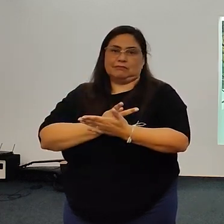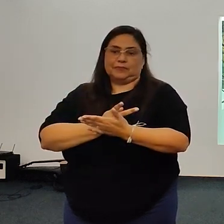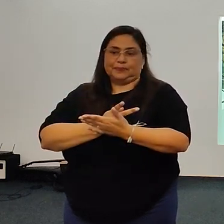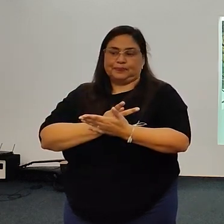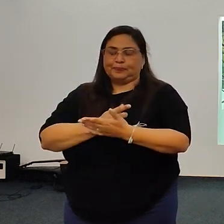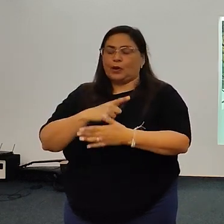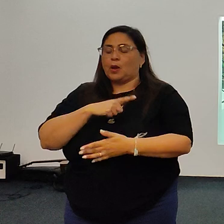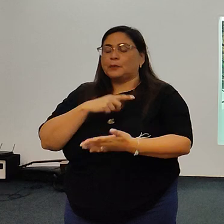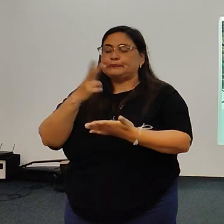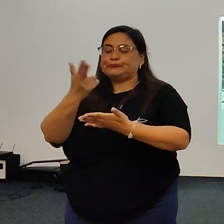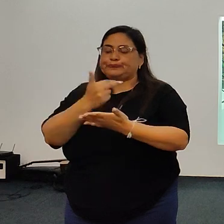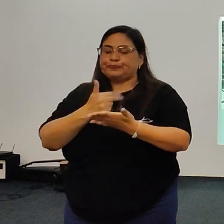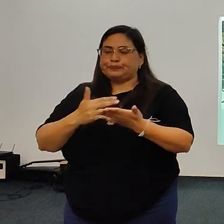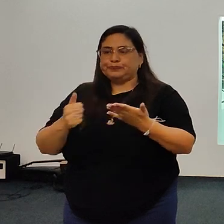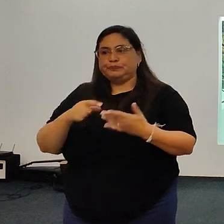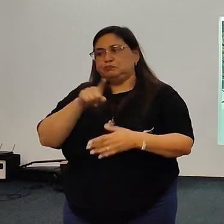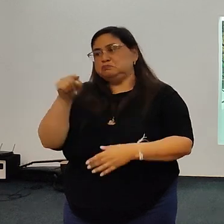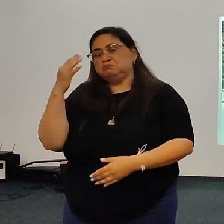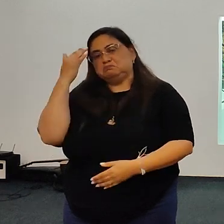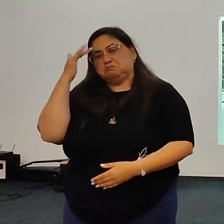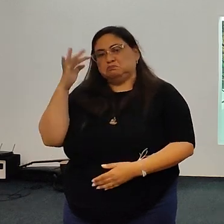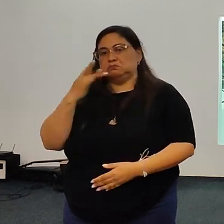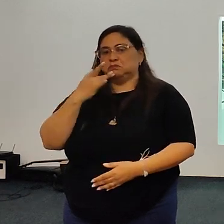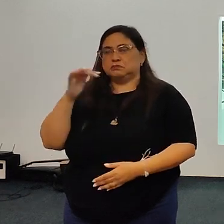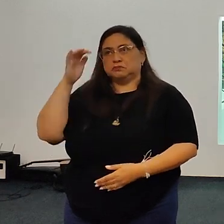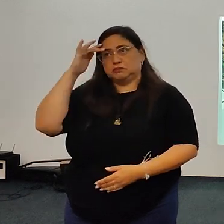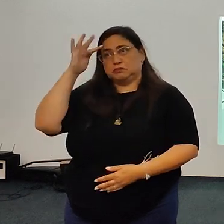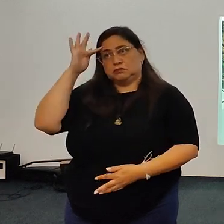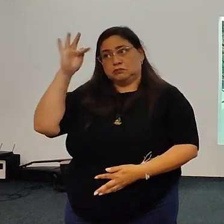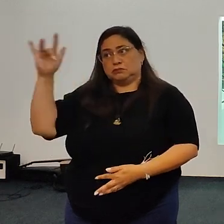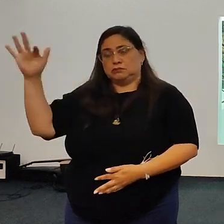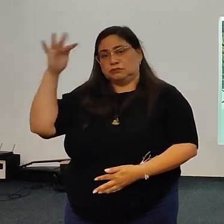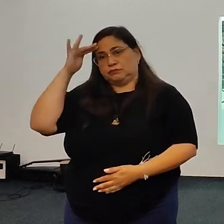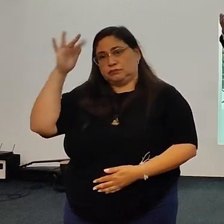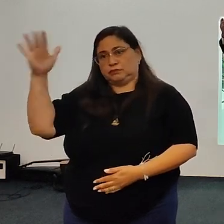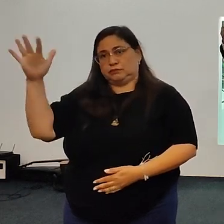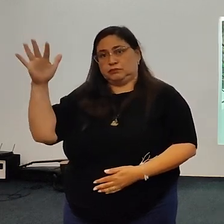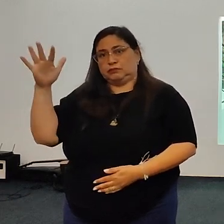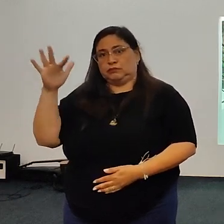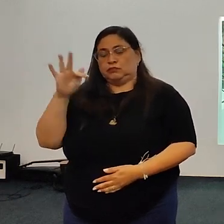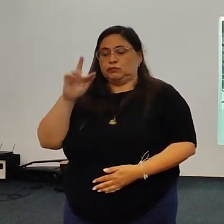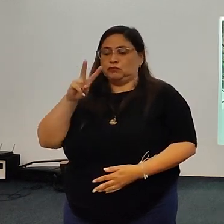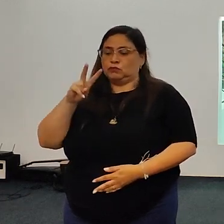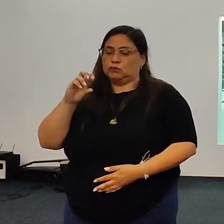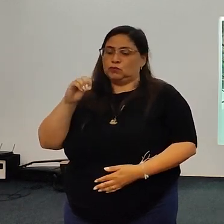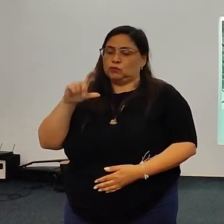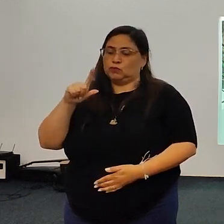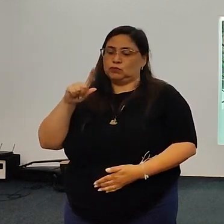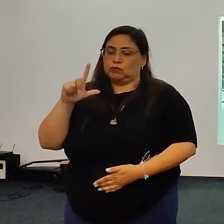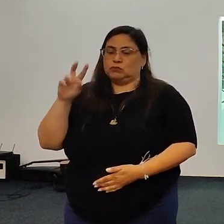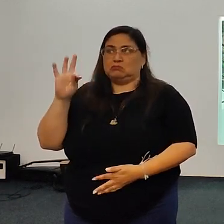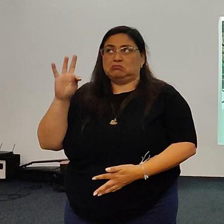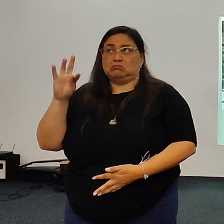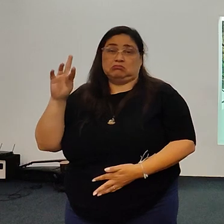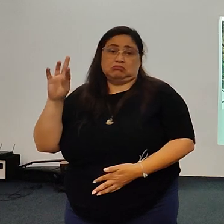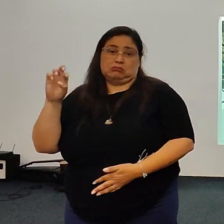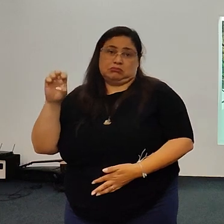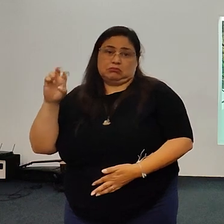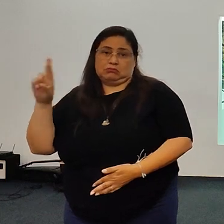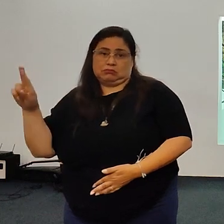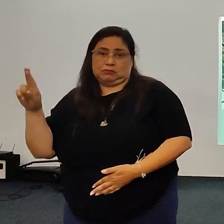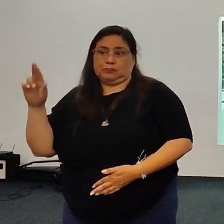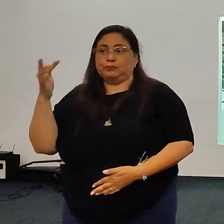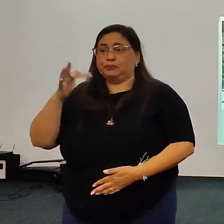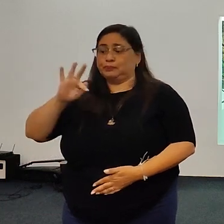Tem uma ilustração que diz, não sei se os irmãos conhecem, um filósofo francês chamado Voltaire. Voltaire, ele zombava